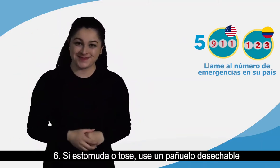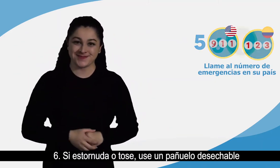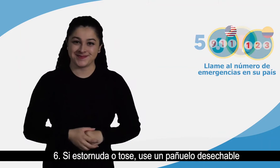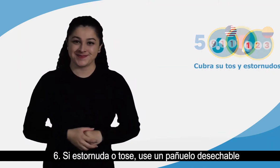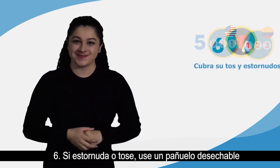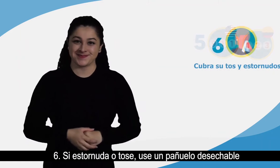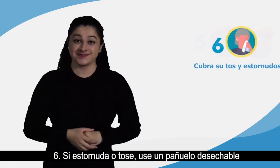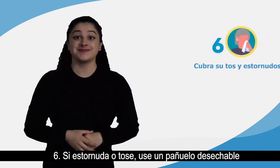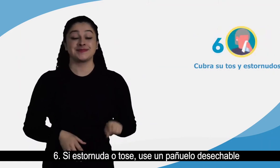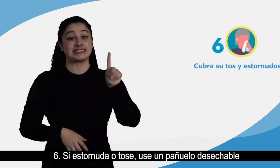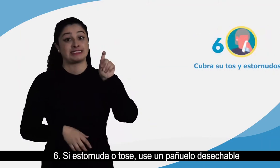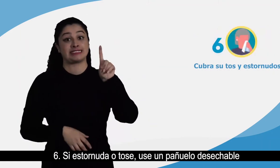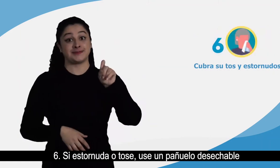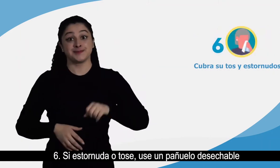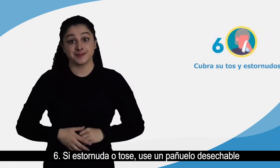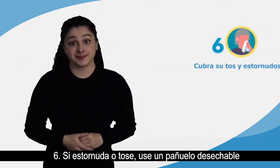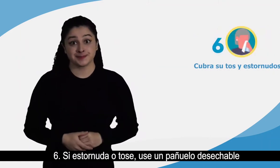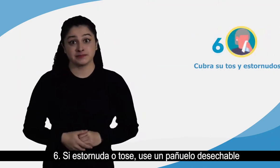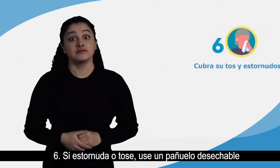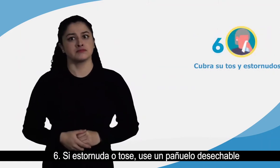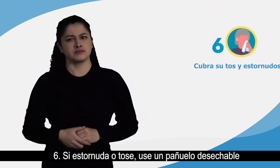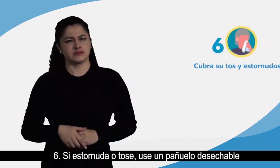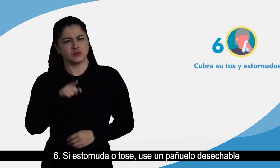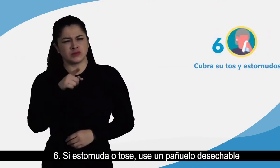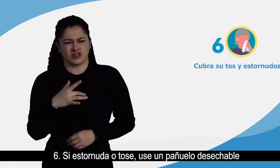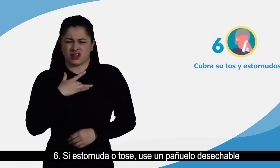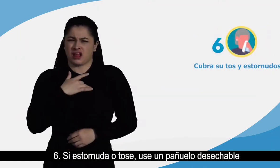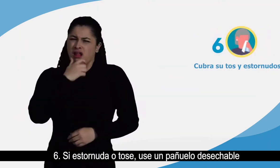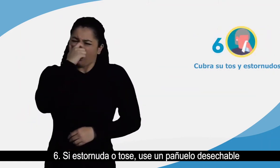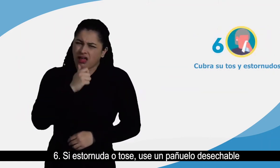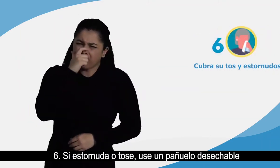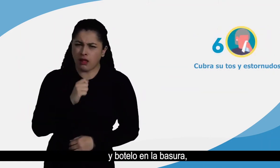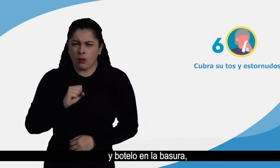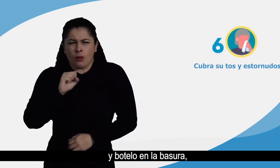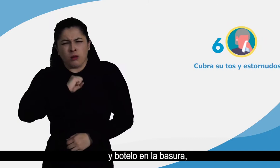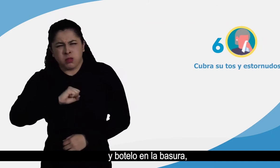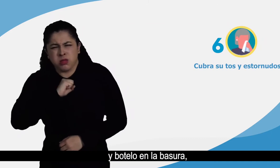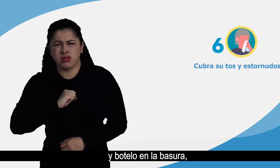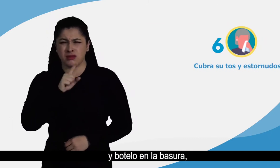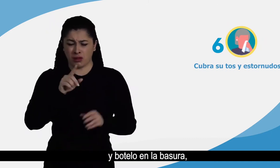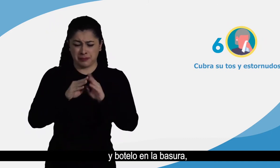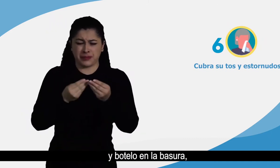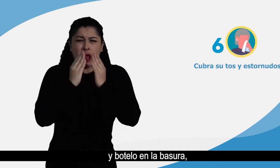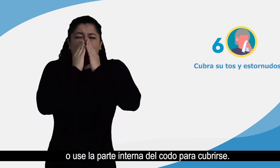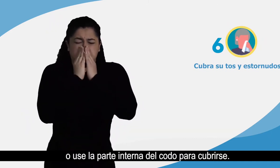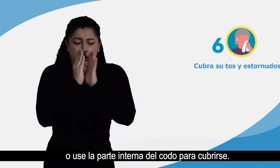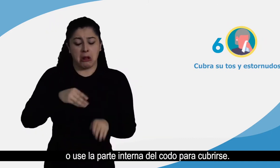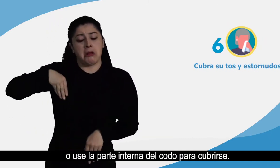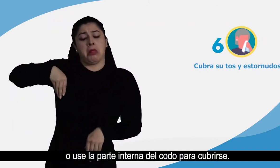6. Si estornuda o tose, use un pañuelo desechable y bótenlo en la basura O use la parte